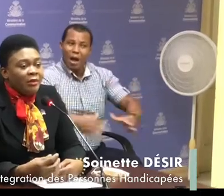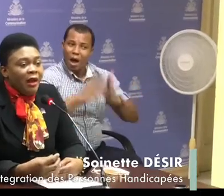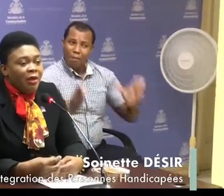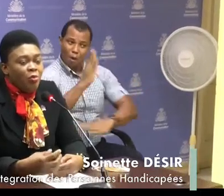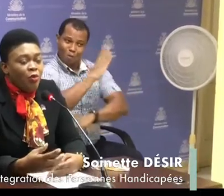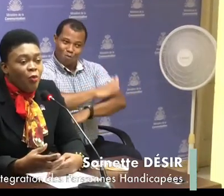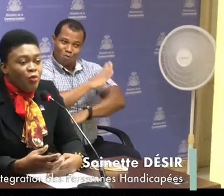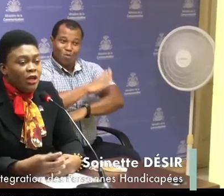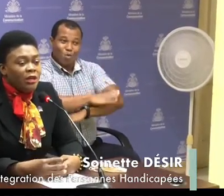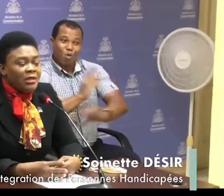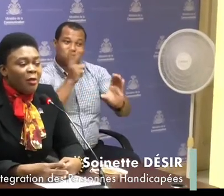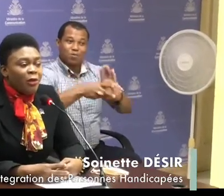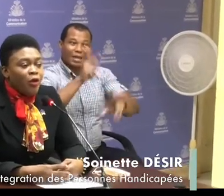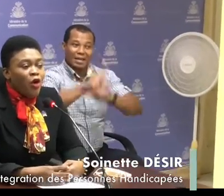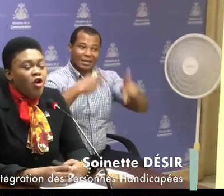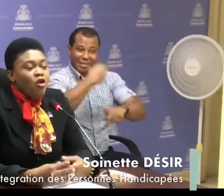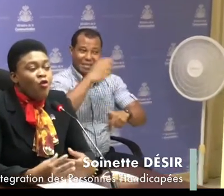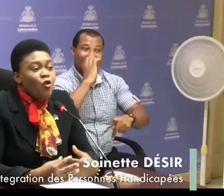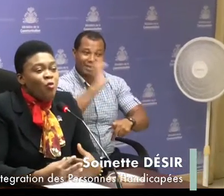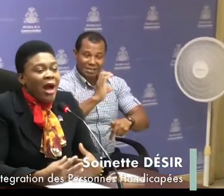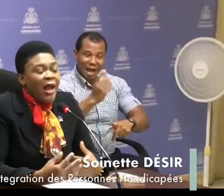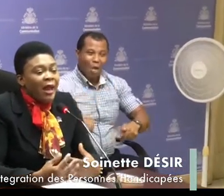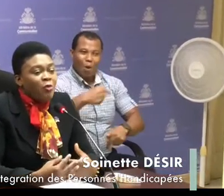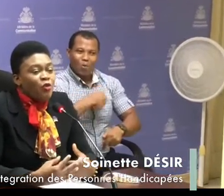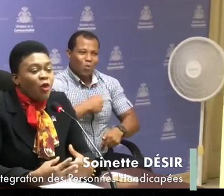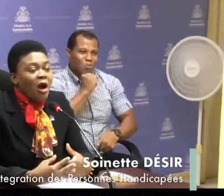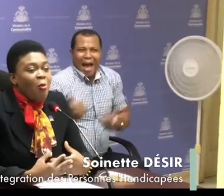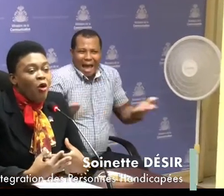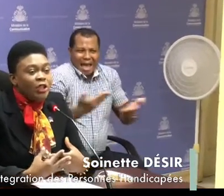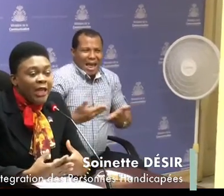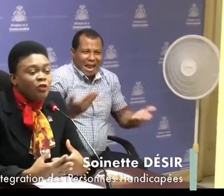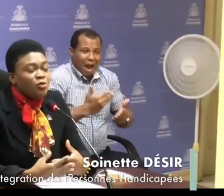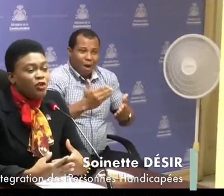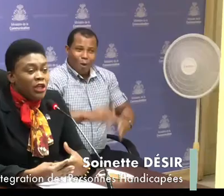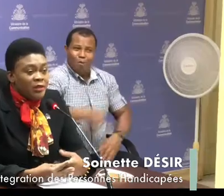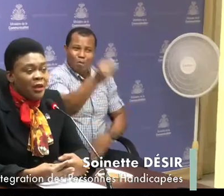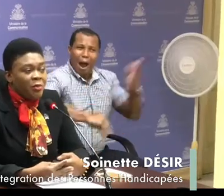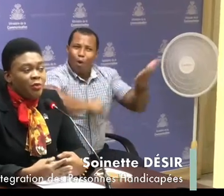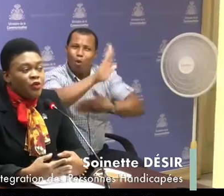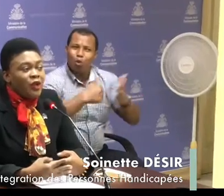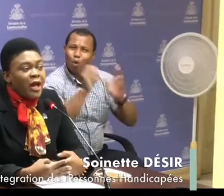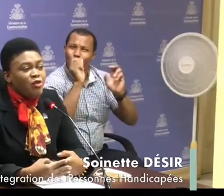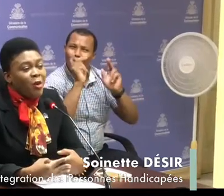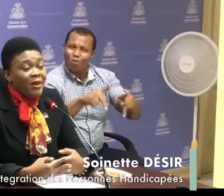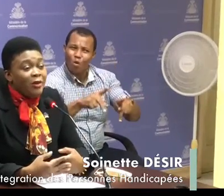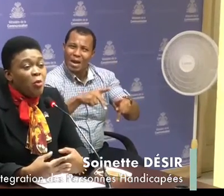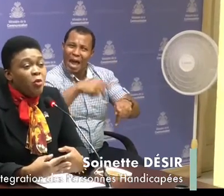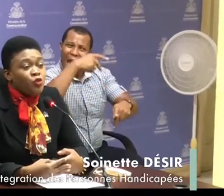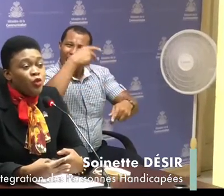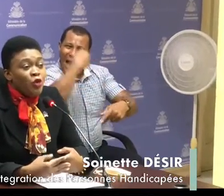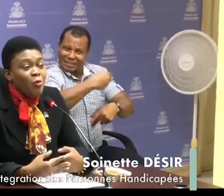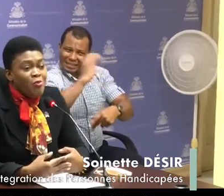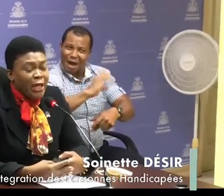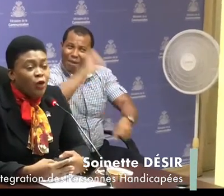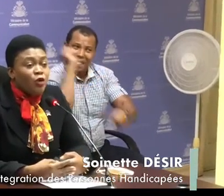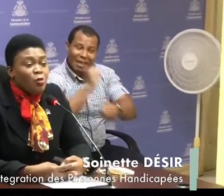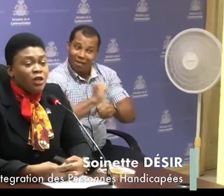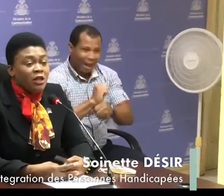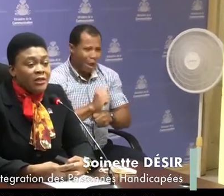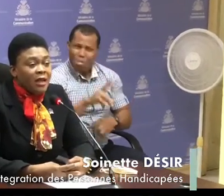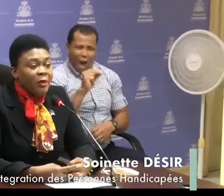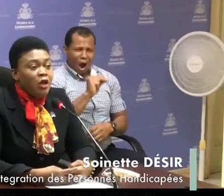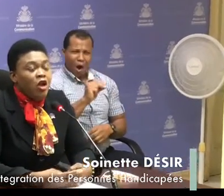secrétaire d'état pour les gens qui sont handicapés, nous ne sommes pas là pour nous embaucher tout le monde qui est handicapé. Parce que là, nous allons parler de plus que 1 million